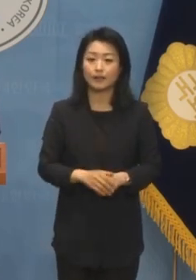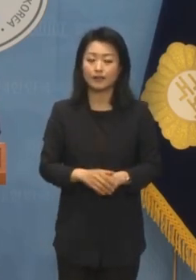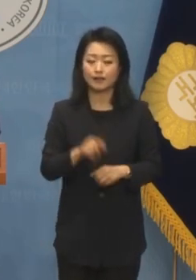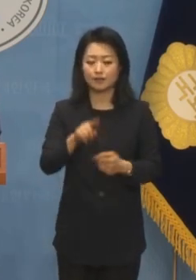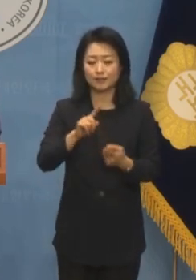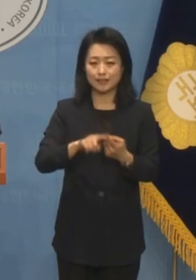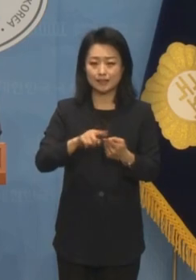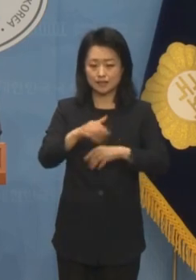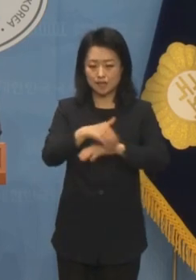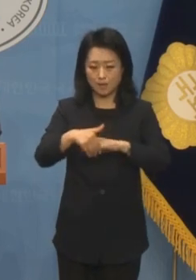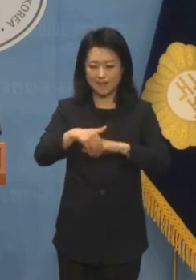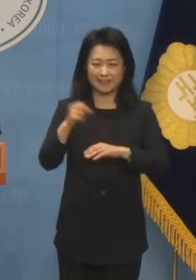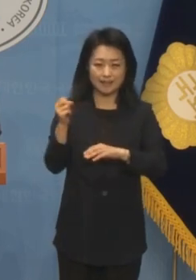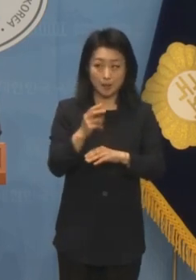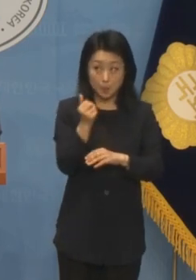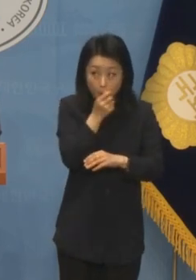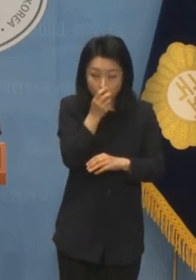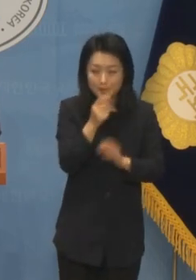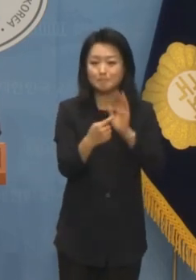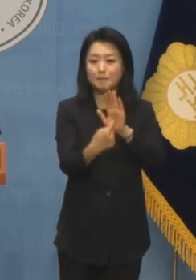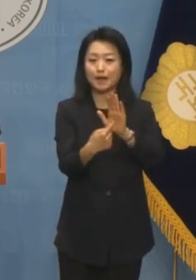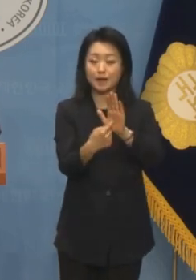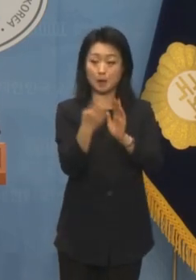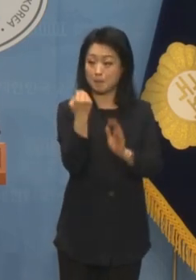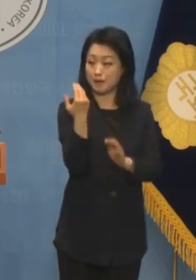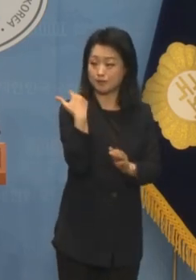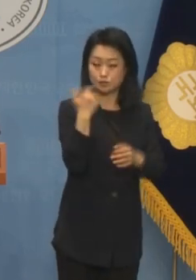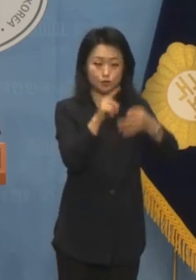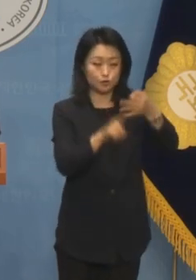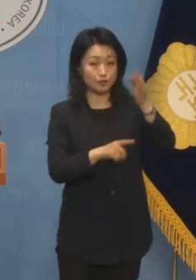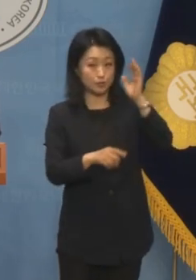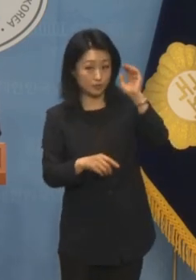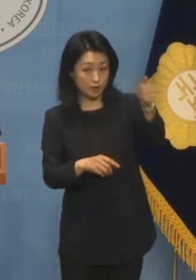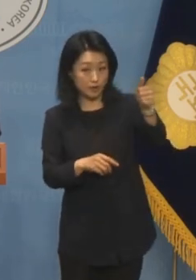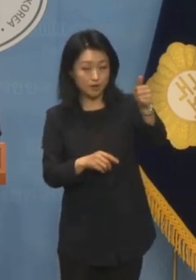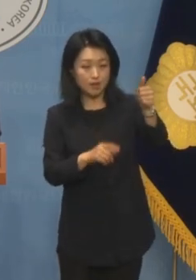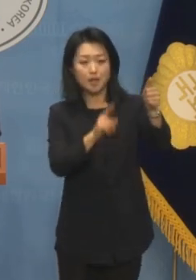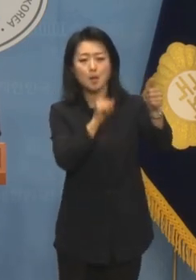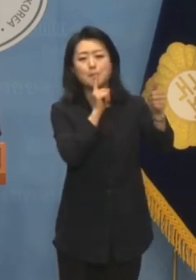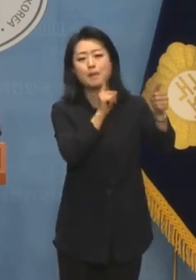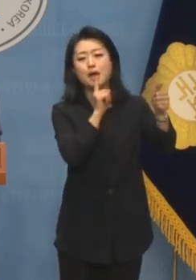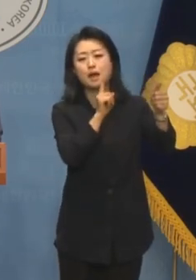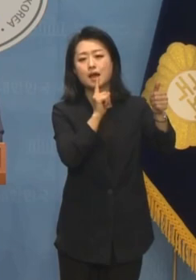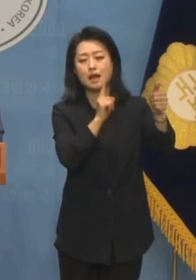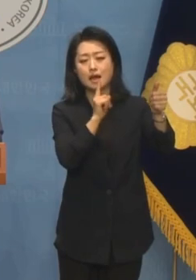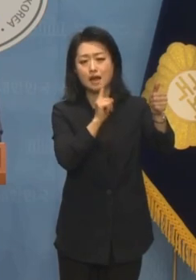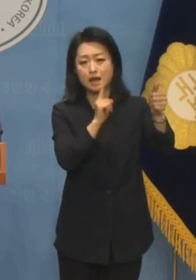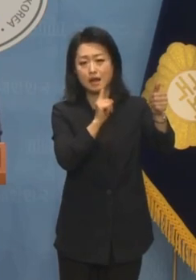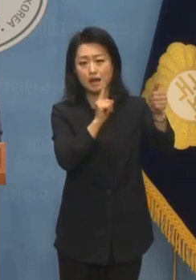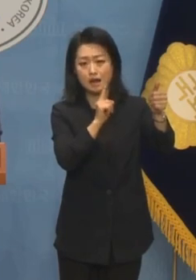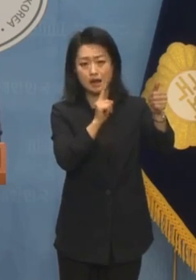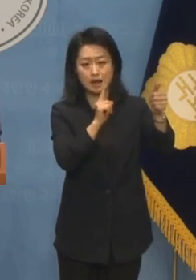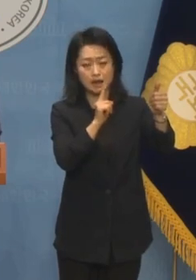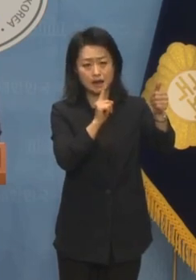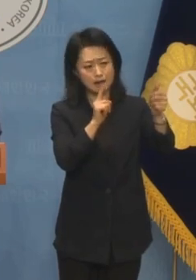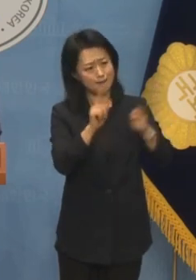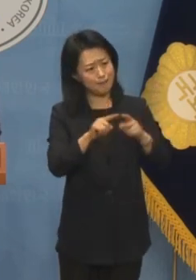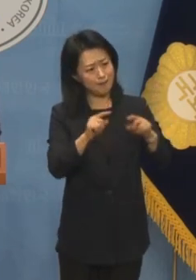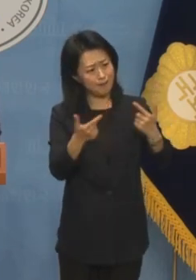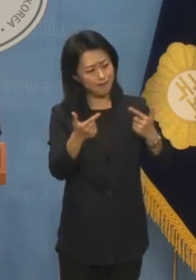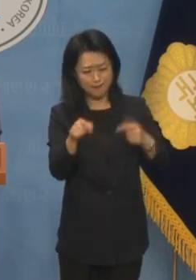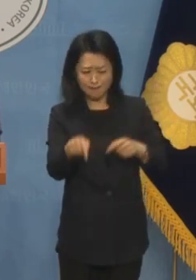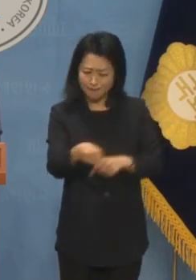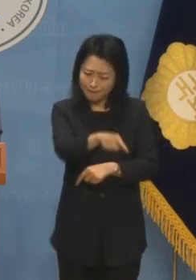것입니다. 무엇보다 최근 윤석열 대통령의 발언과도 정면으로 엇서는